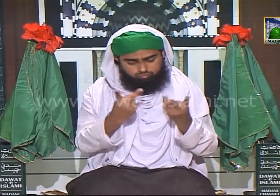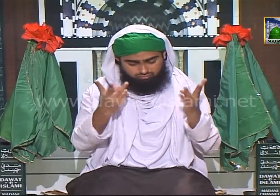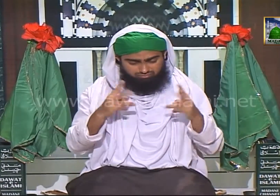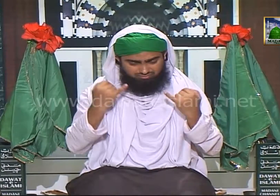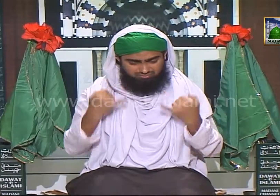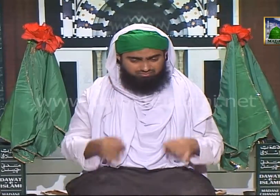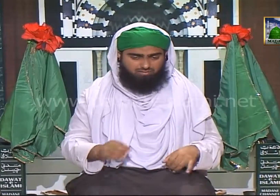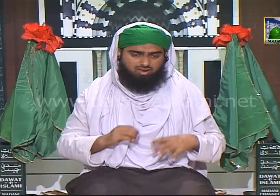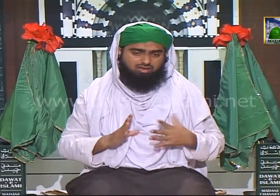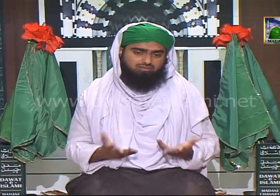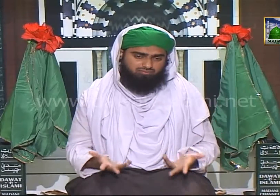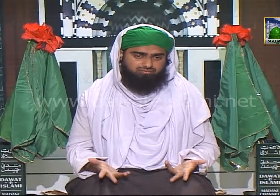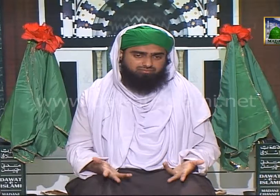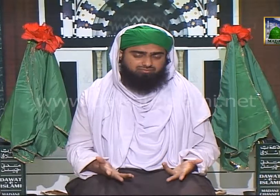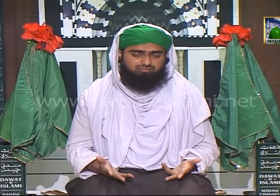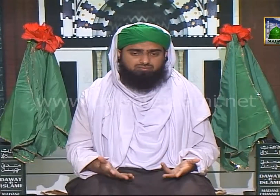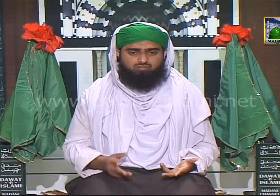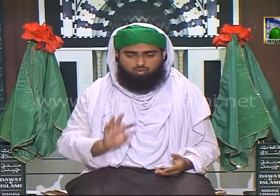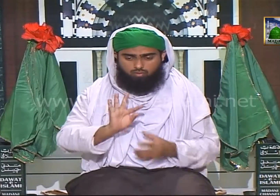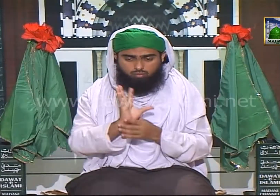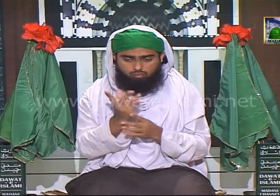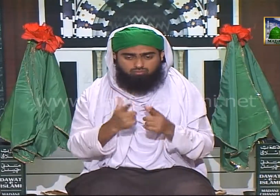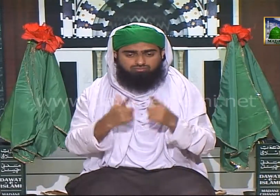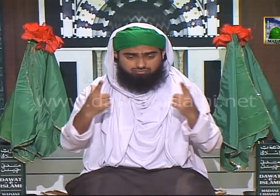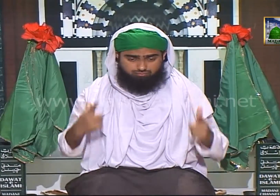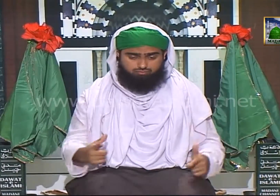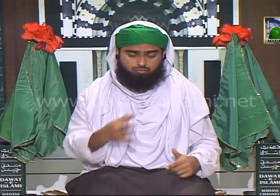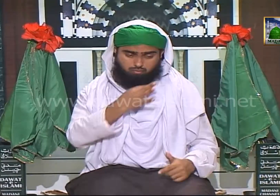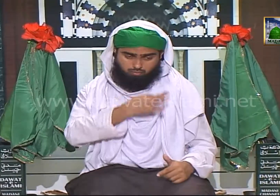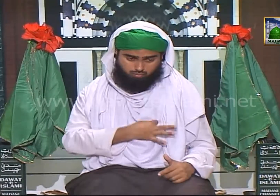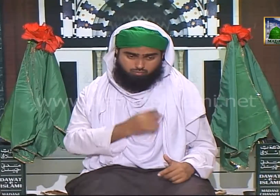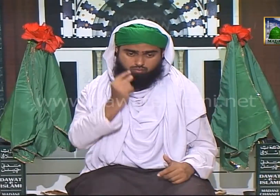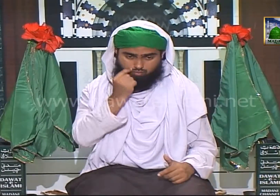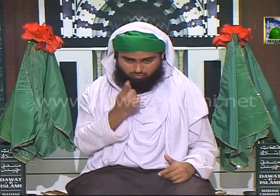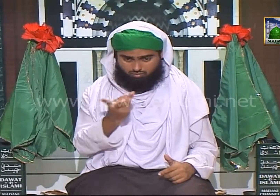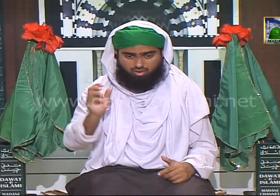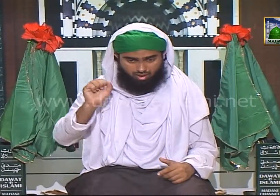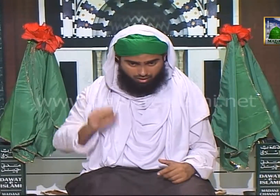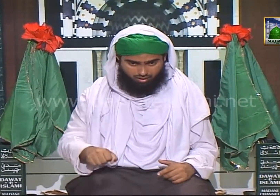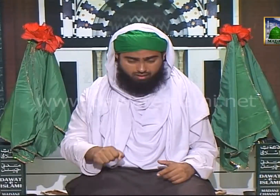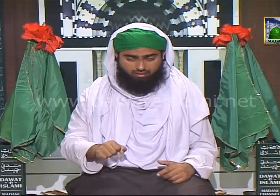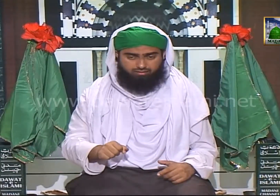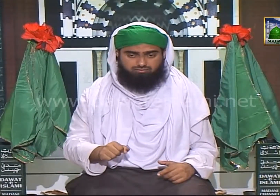दुनिया का निजाम चल रहा है। मैं उमूम की बात करोगे तो उमूम इनका रोब बहुत होता है, इनको समझाए कैसे, क्योंकि सबसे बड़ा